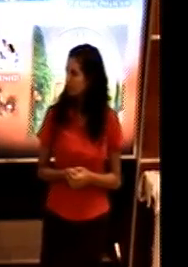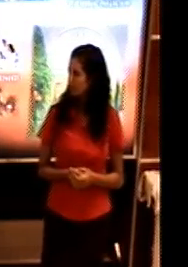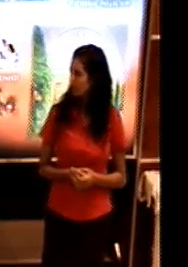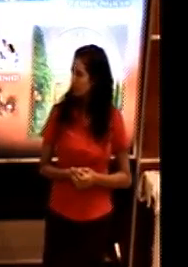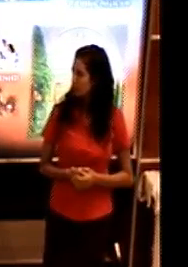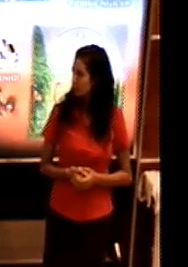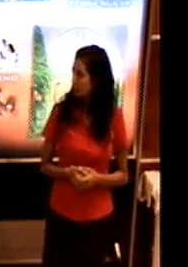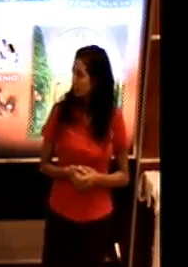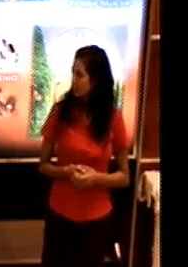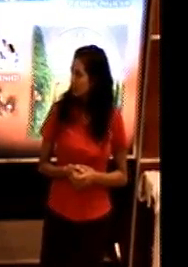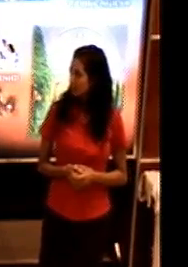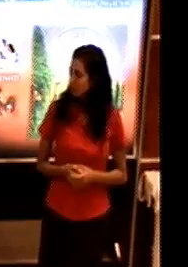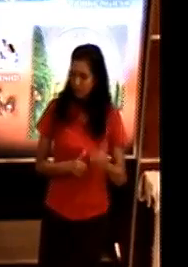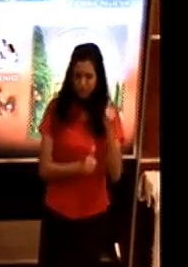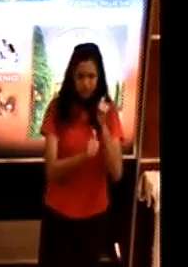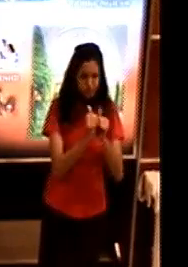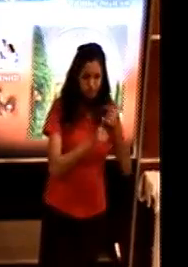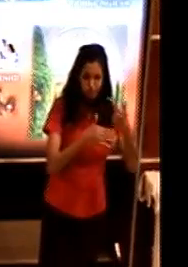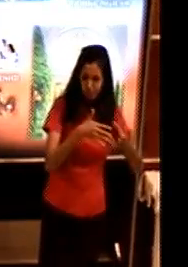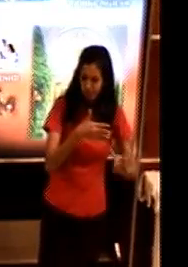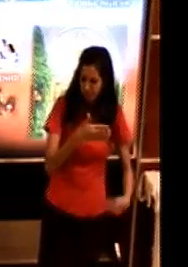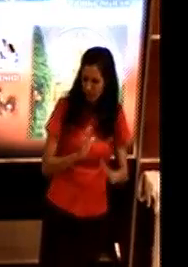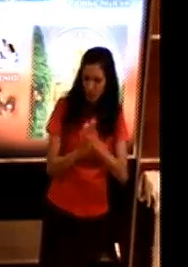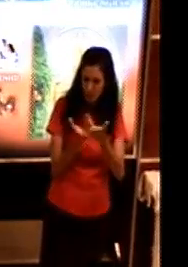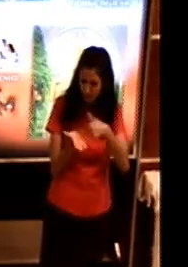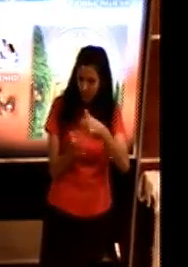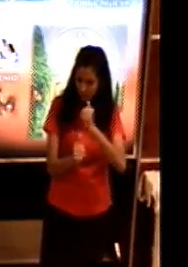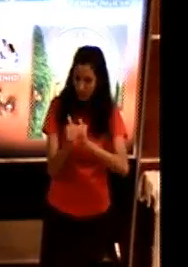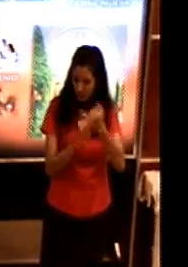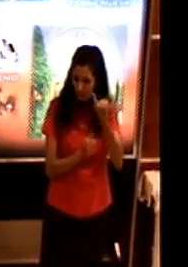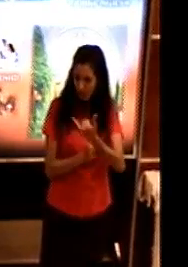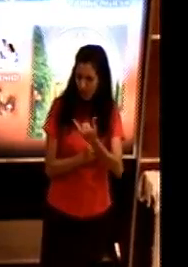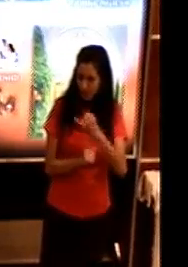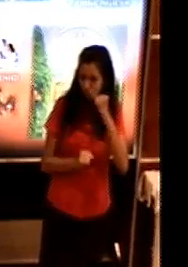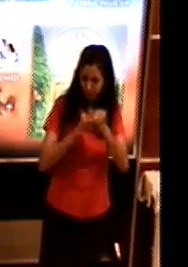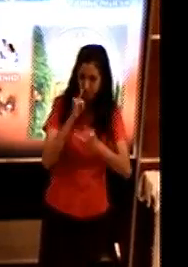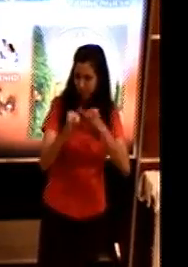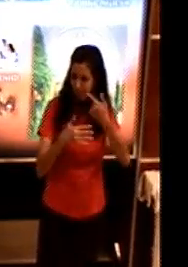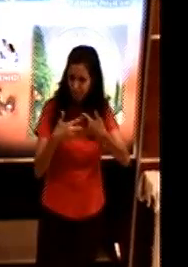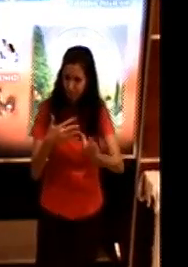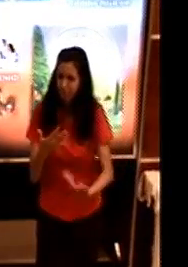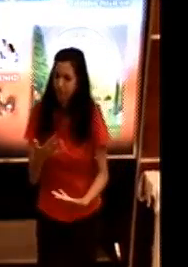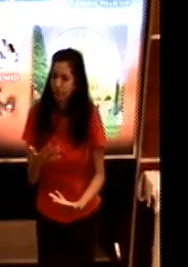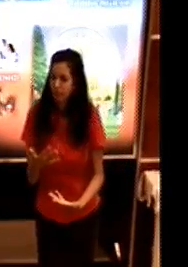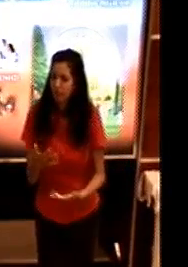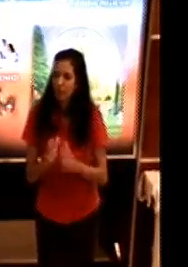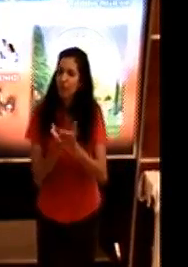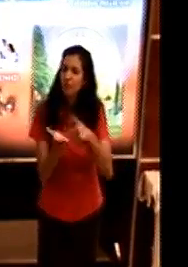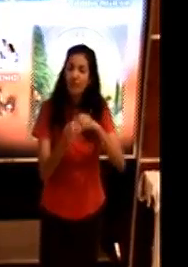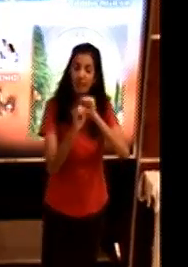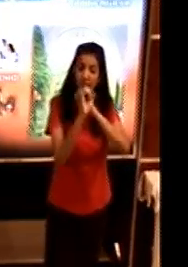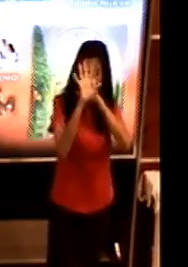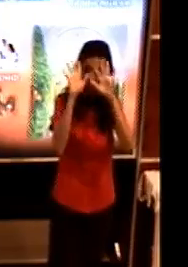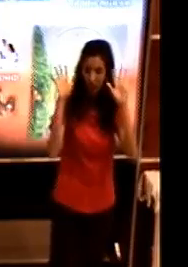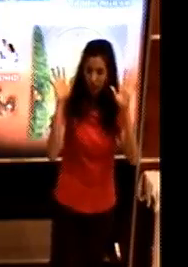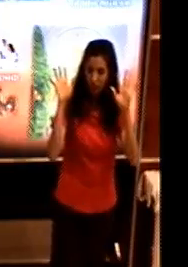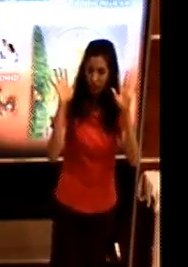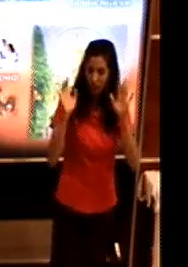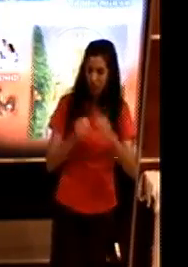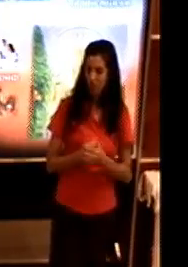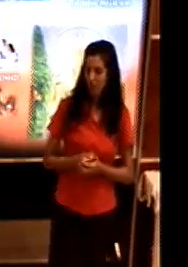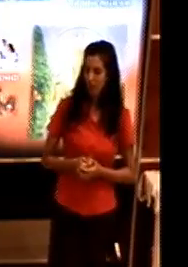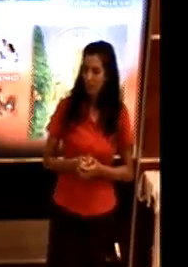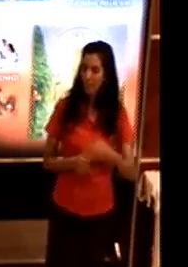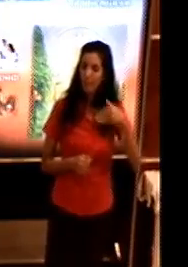Podía hablarles de muchos de ellos en la palabra de Dios. La Biblia nos habla con claridad acerca de ello. Inclusive